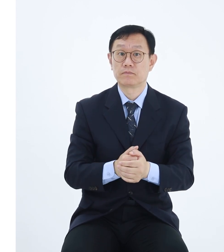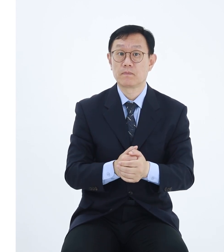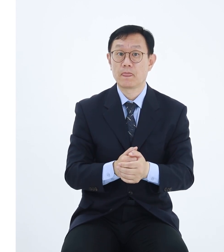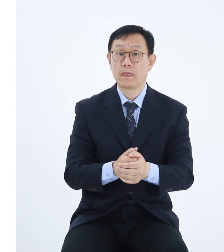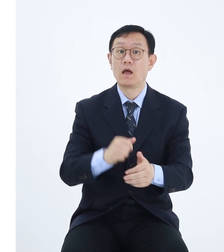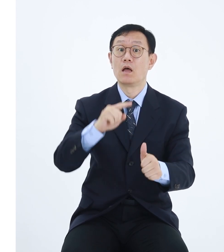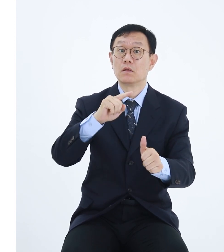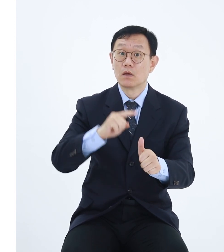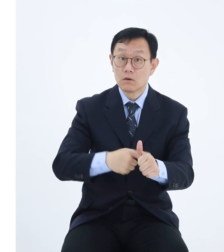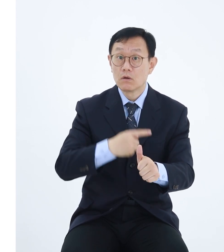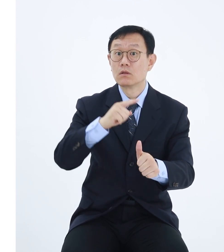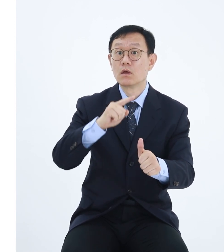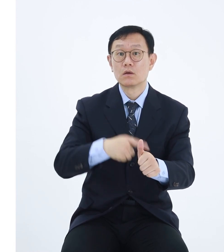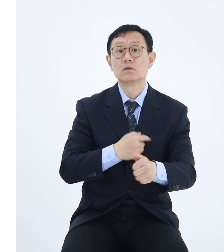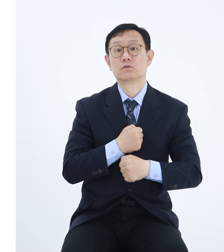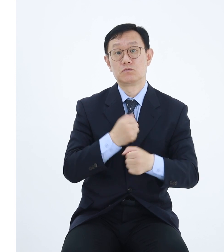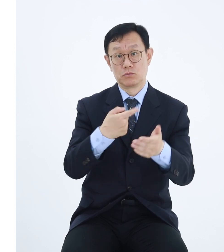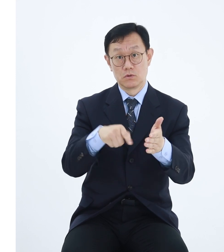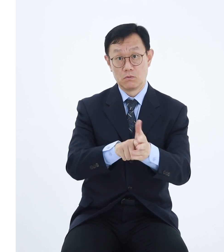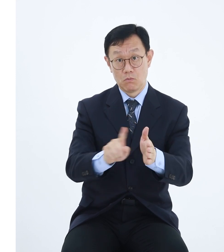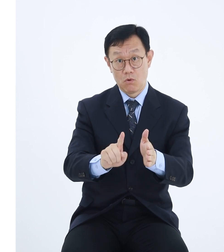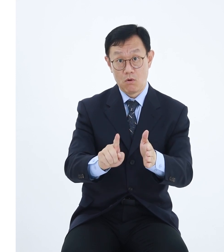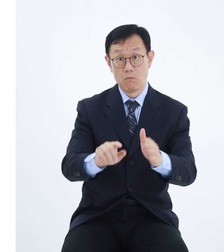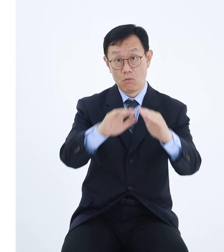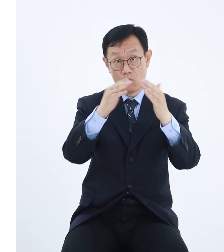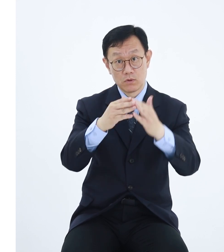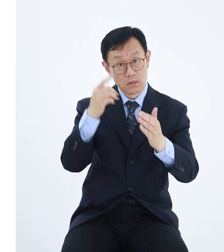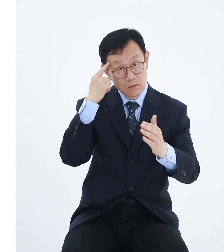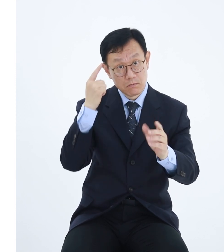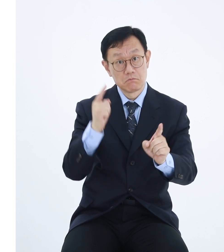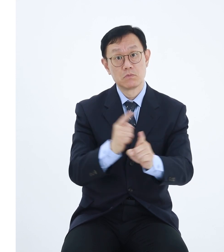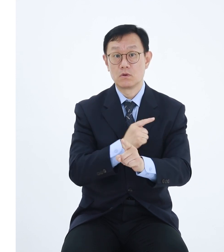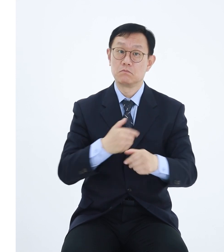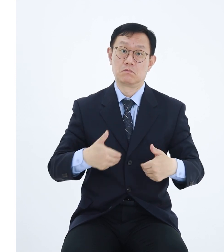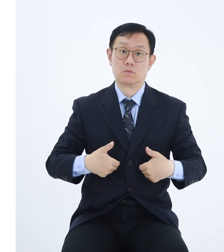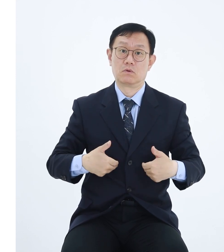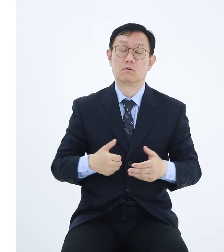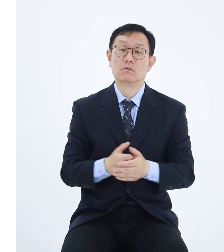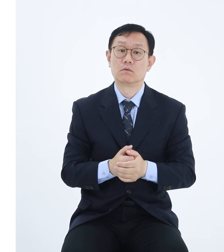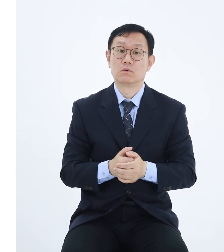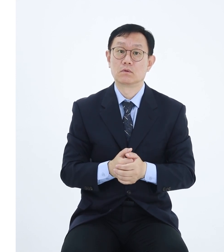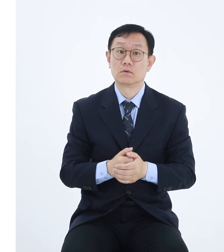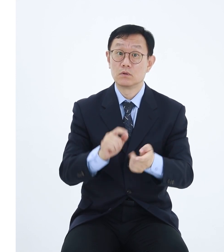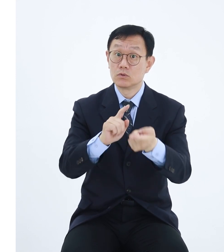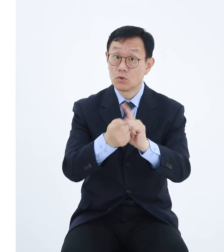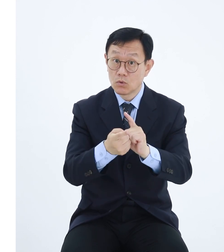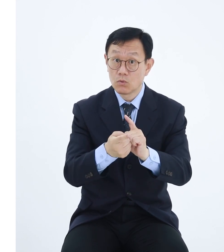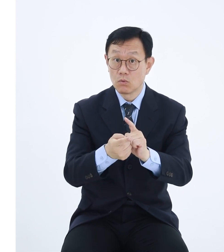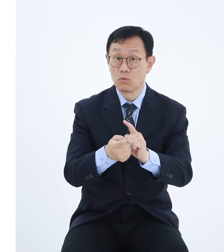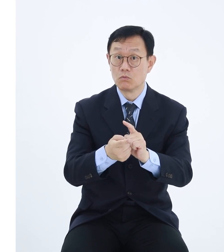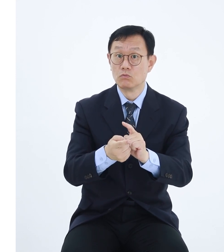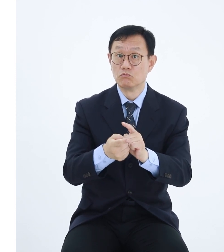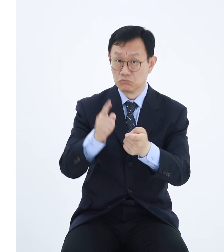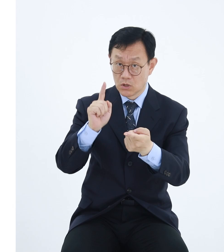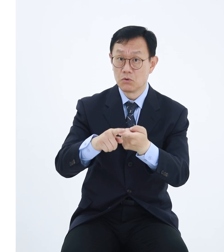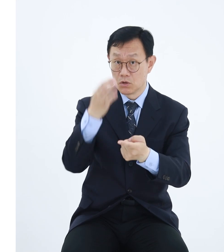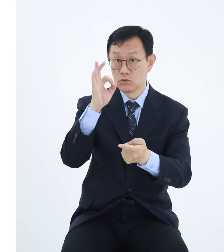당연한 것들이 당연하게 지켜지기 위해서는 모두의 인식 변화가 필요합니다 서로의 고유성을 인정하고 자유와